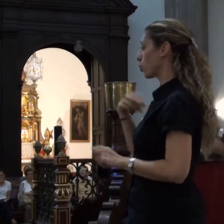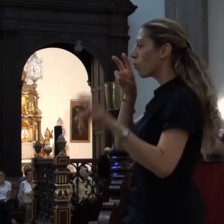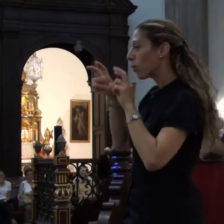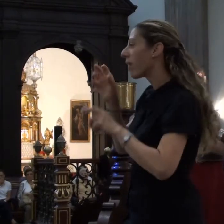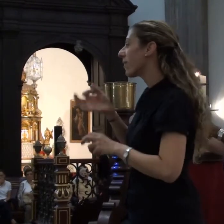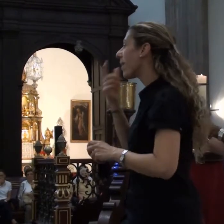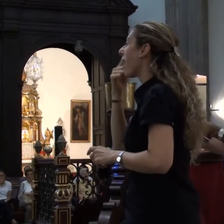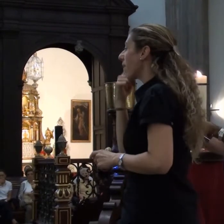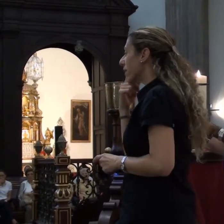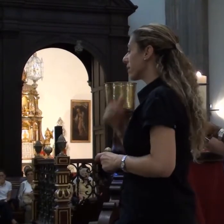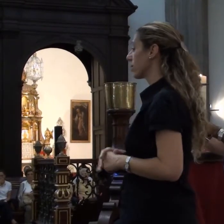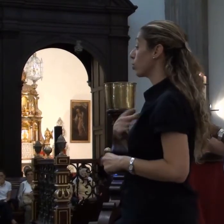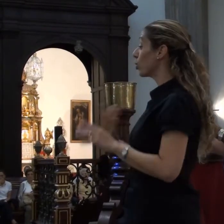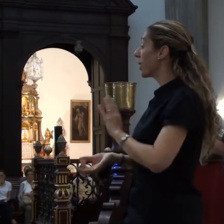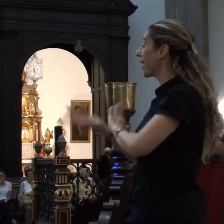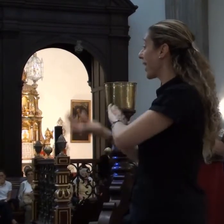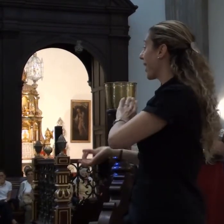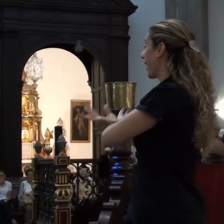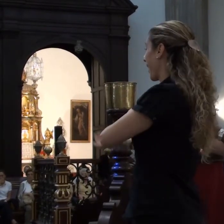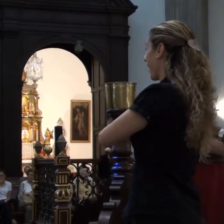ser creadores no